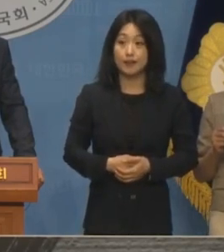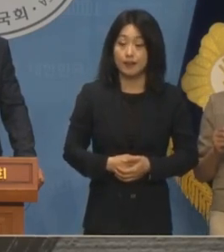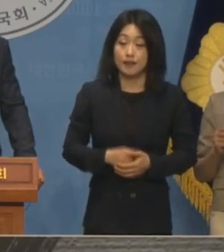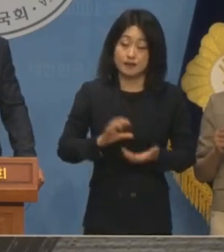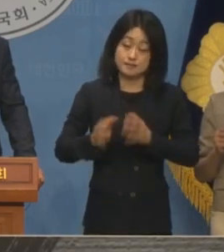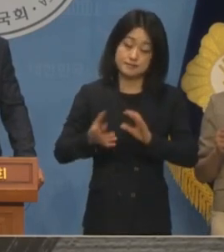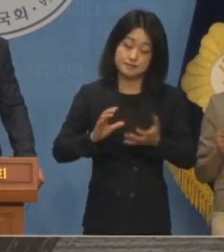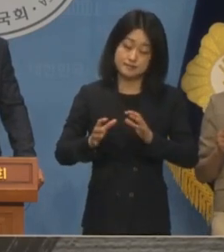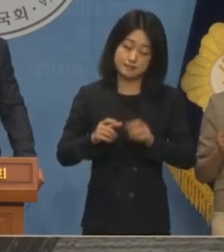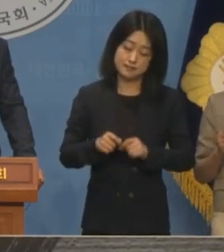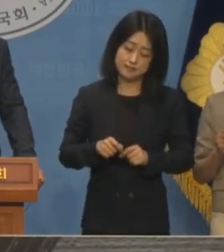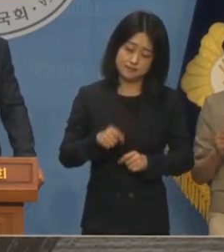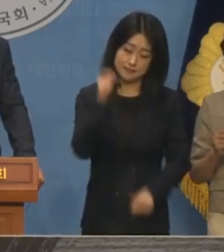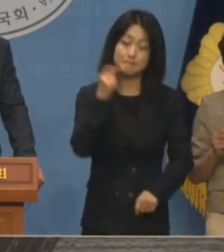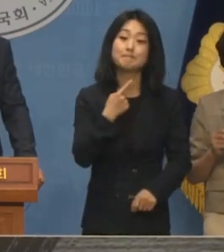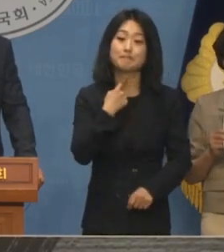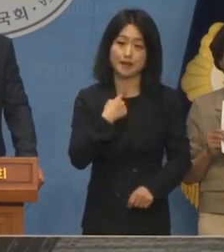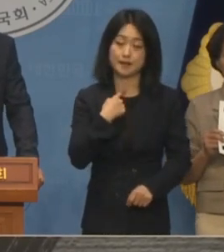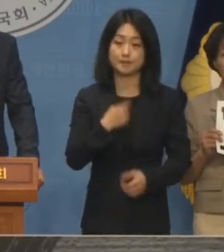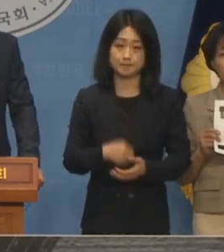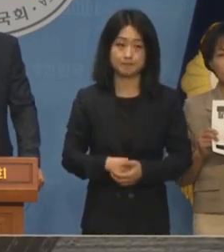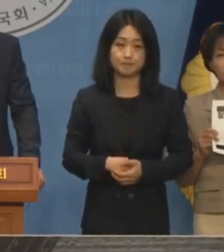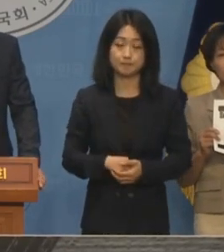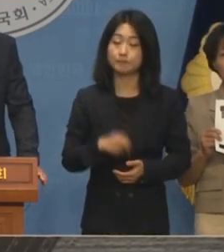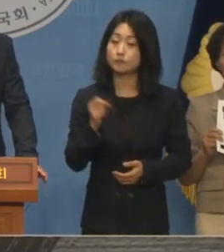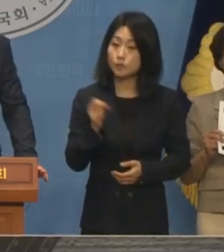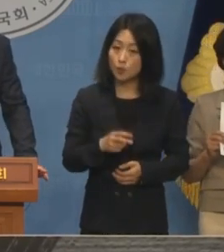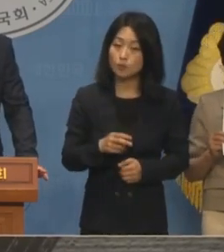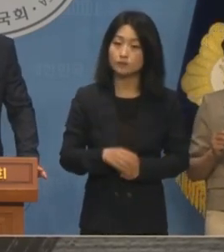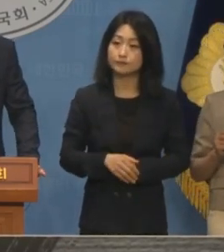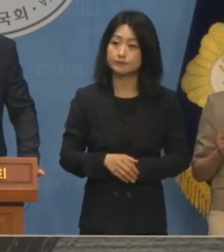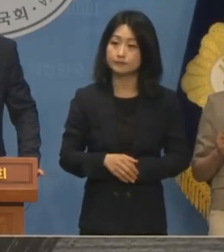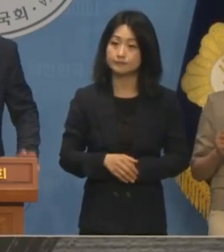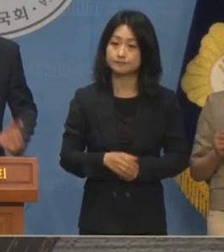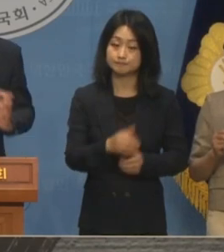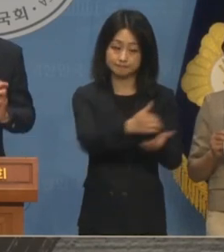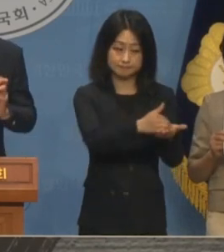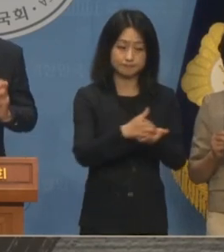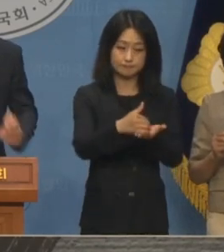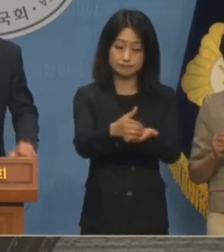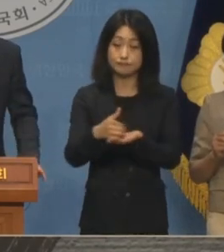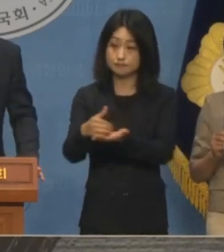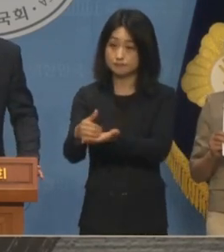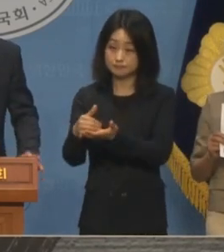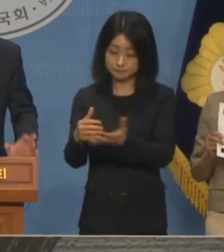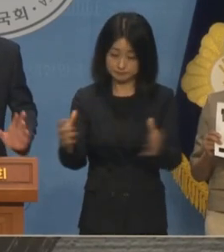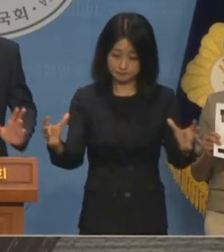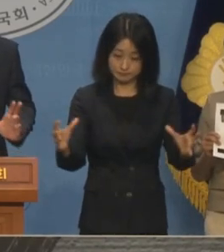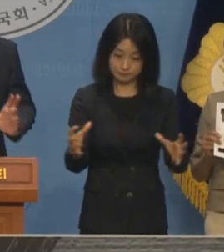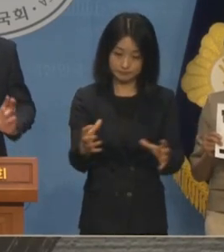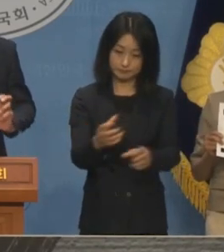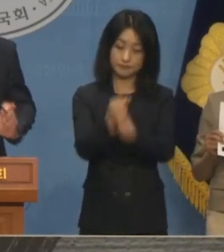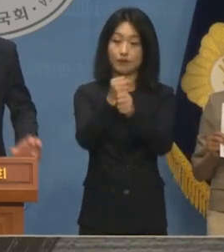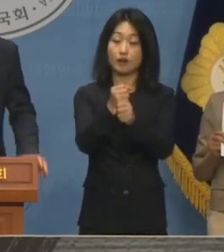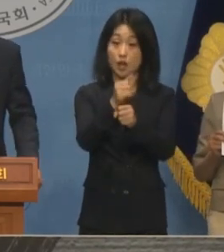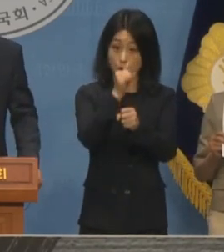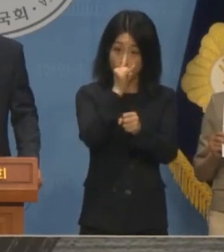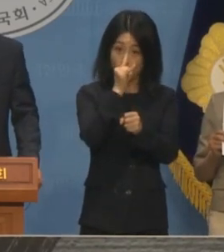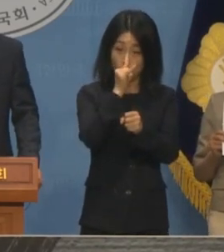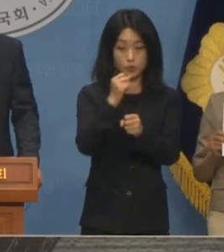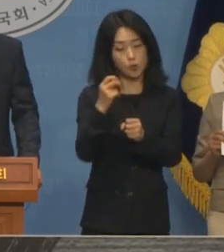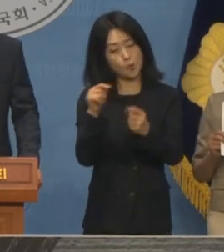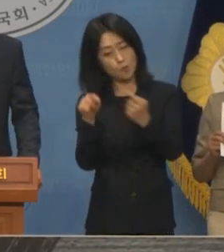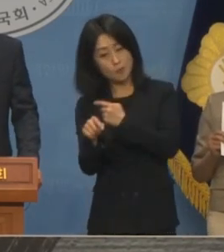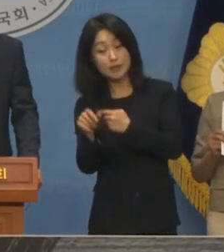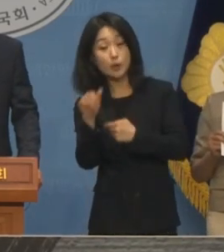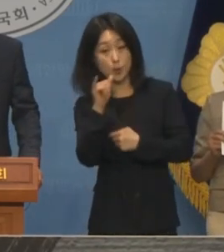지난한 시간이었습니다. 그리고 이 의견들이 사실은 좁혀지는 부분도 있었고 좁혀지지 않는